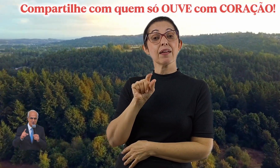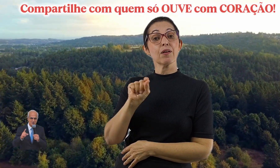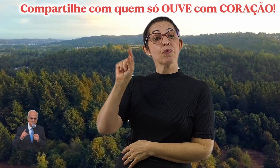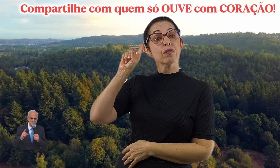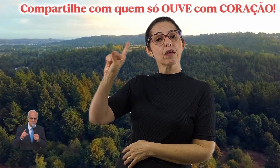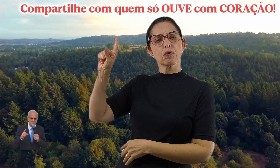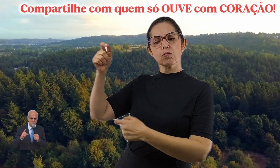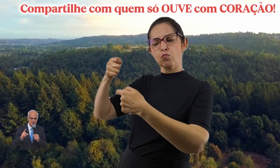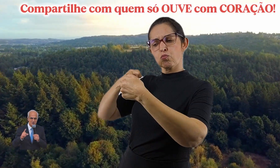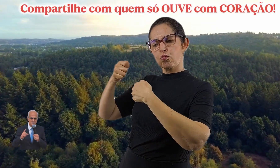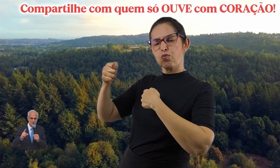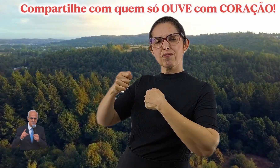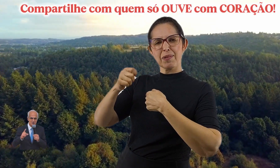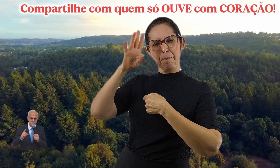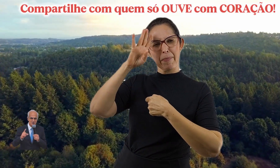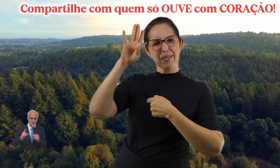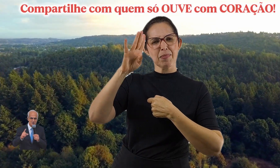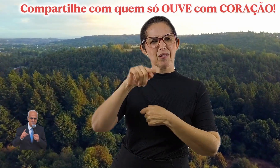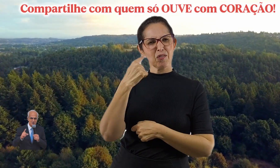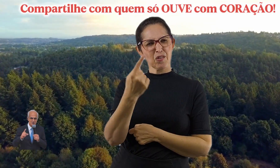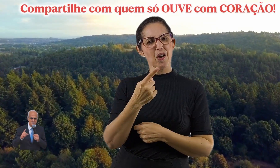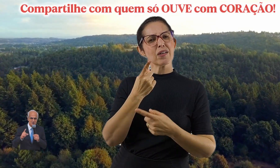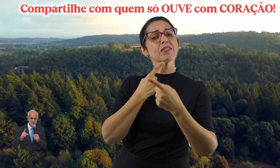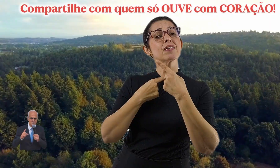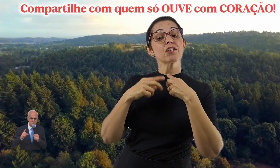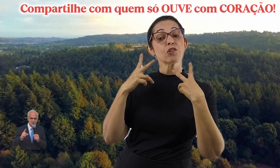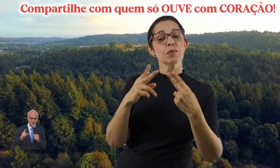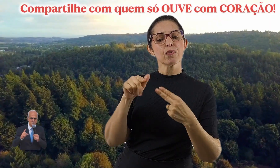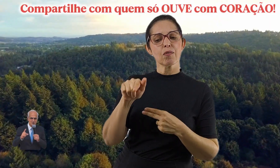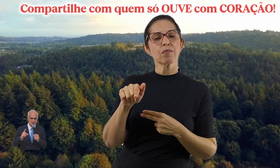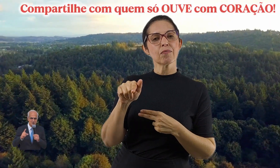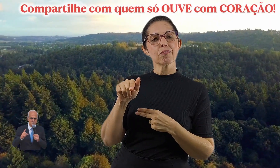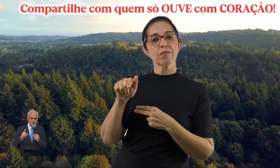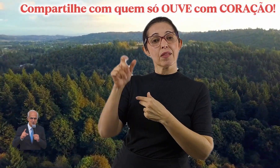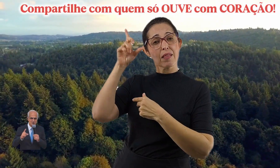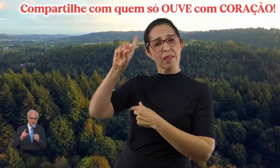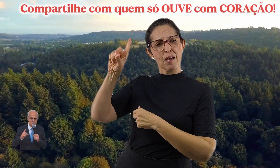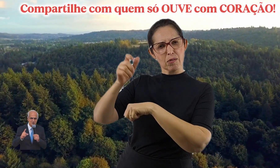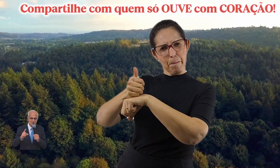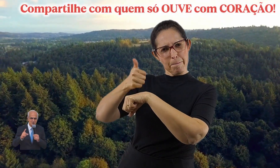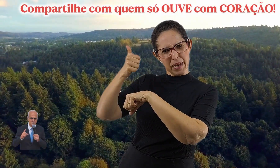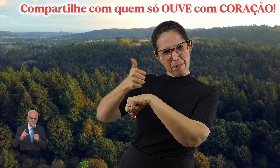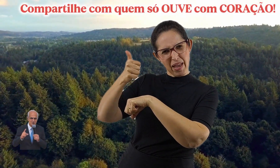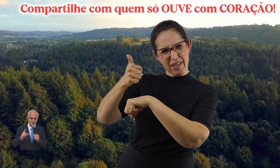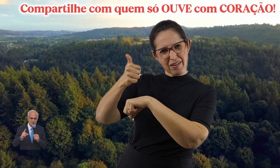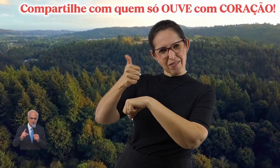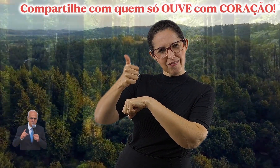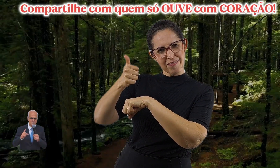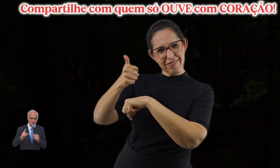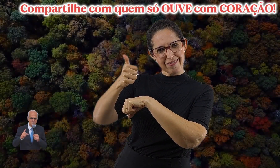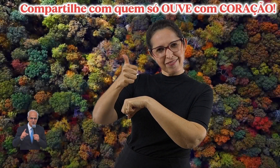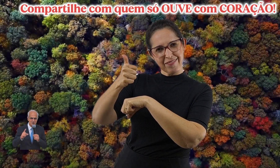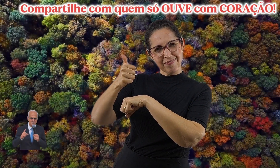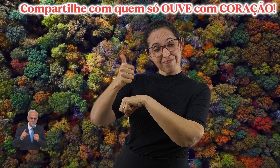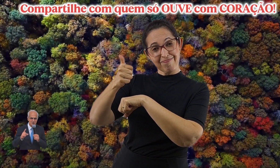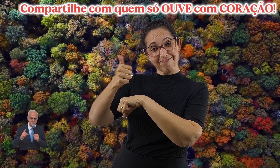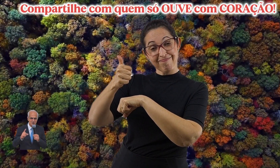Nós desejamos isso, irmãos. O reino de Deus está em primeiro lugar na nossa vida, antes das